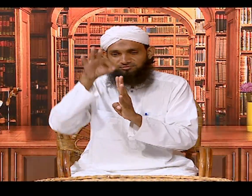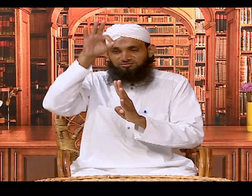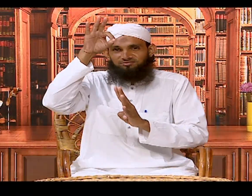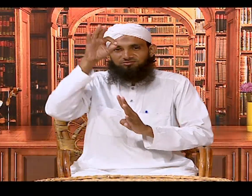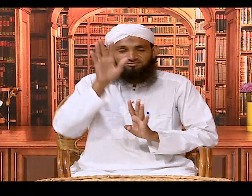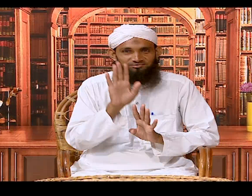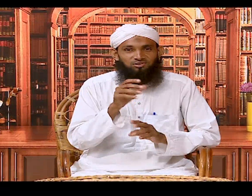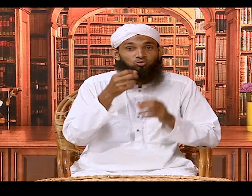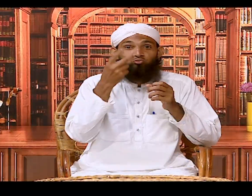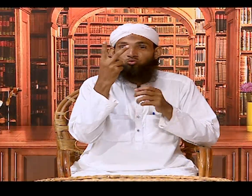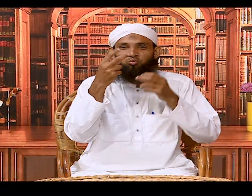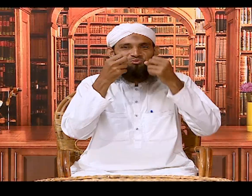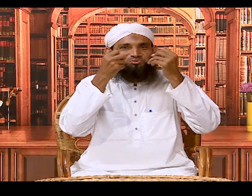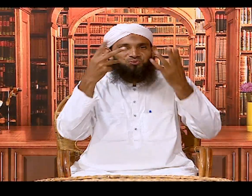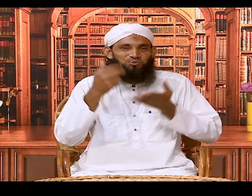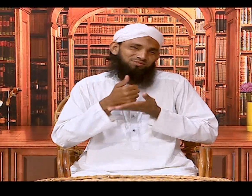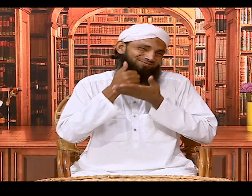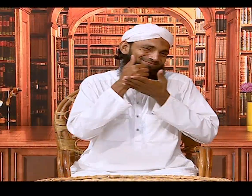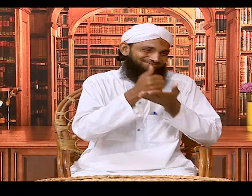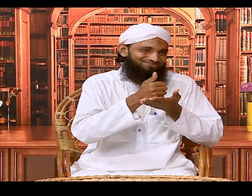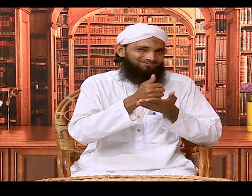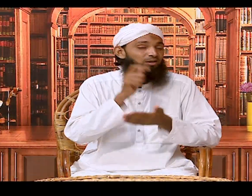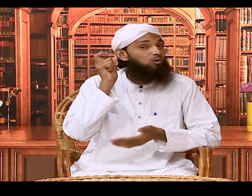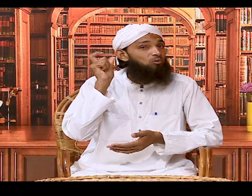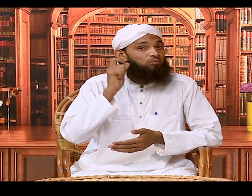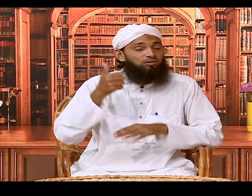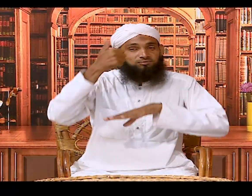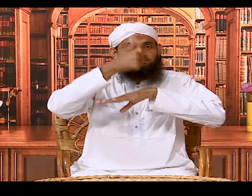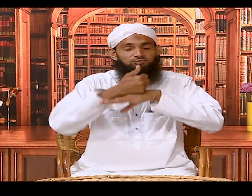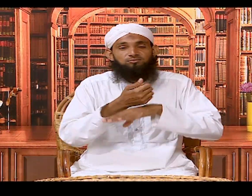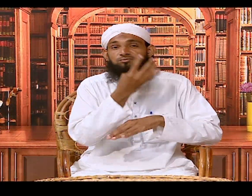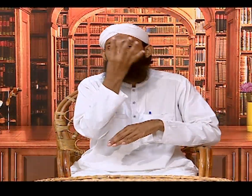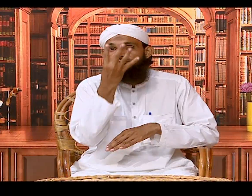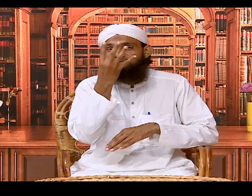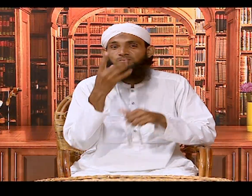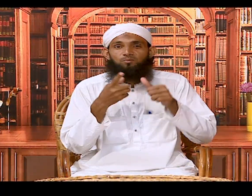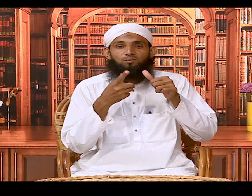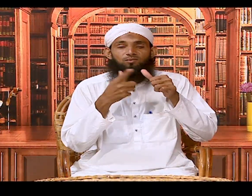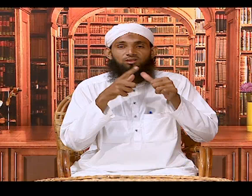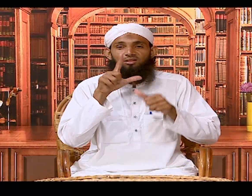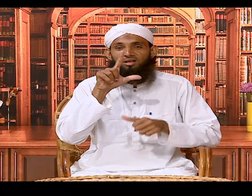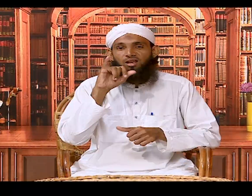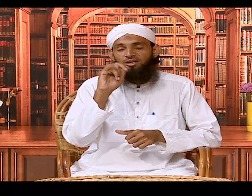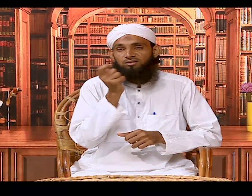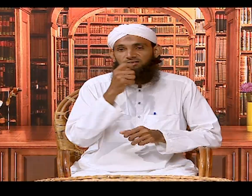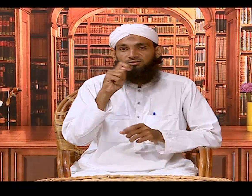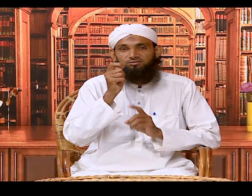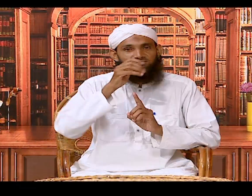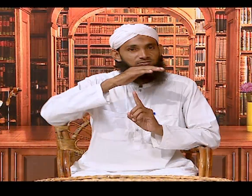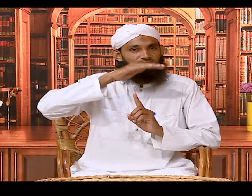صرف آپ کو ذو النورین کا لقب عطا کیا گیا۔ مسلمانوں کے چوتھے خلیفہ حضرت علی المرتضیٰ شیر خدا رضی اللہ